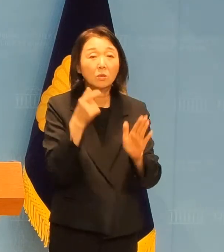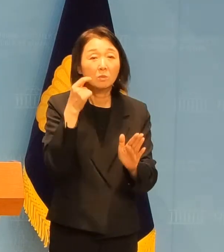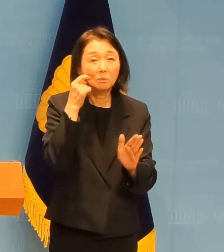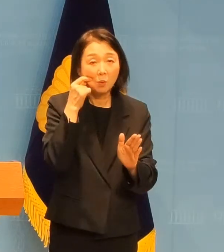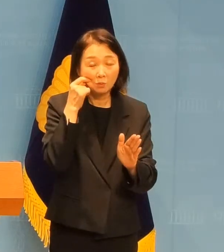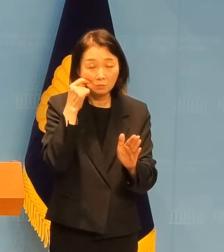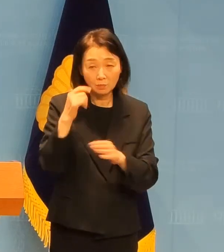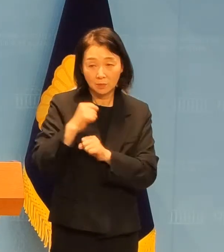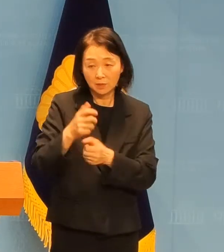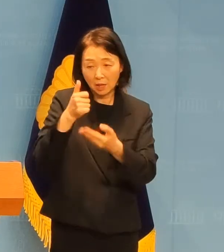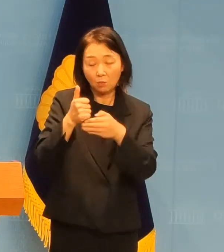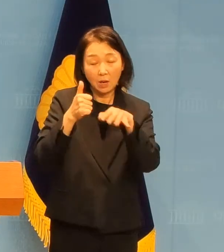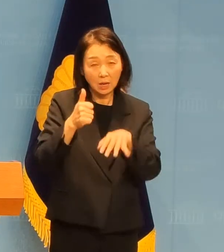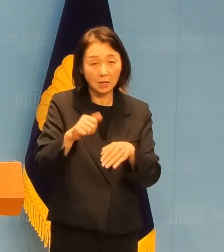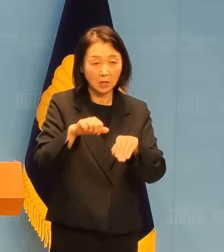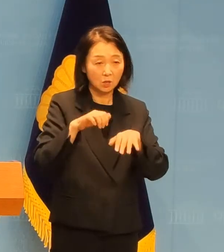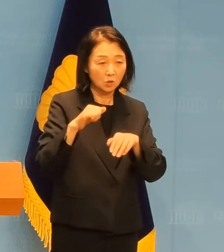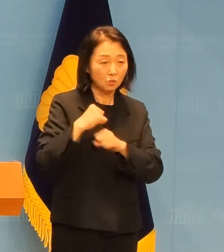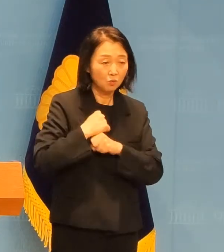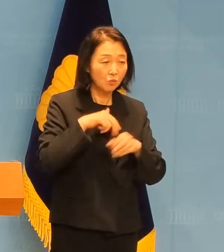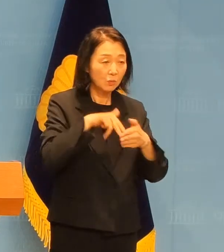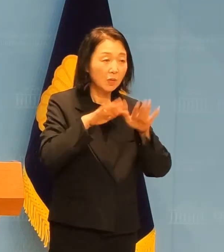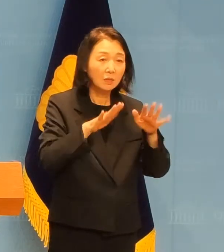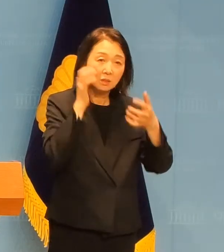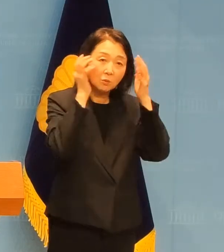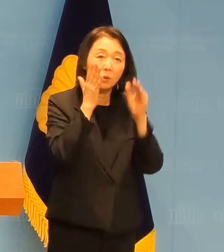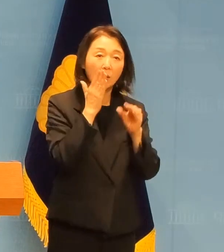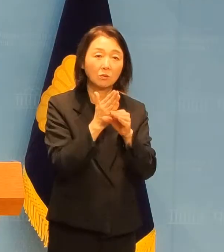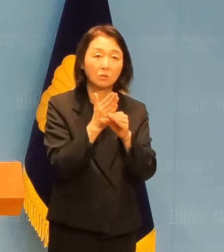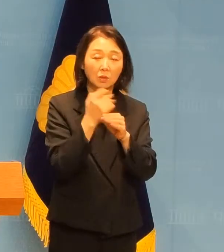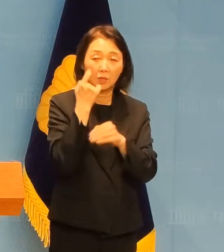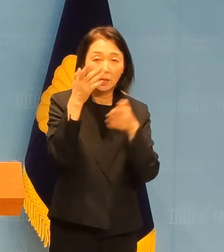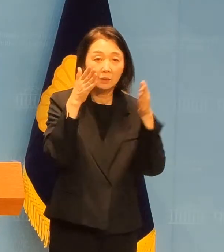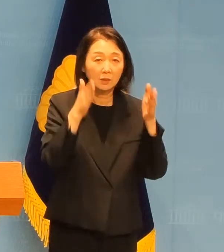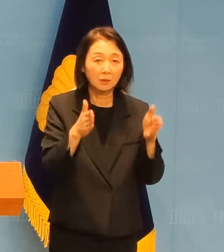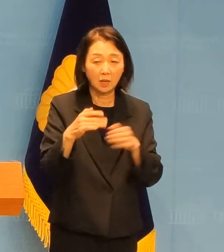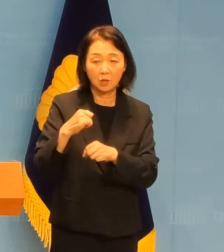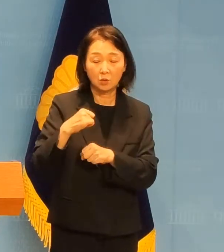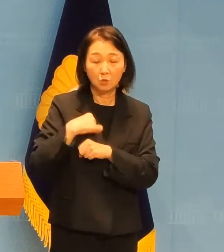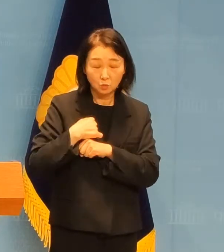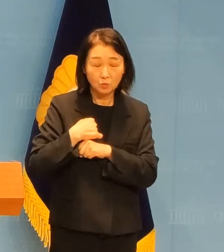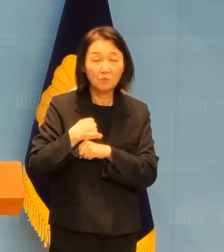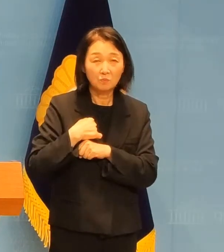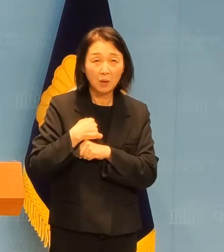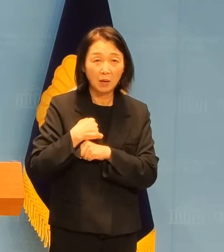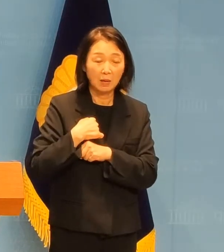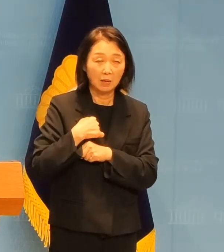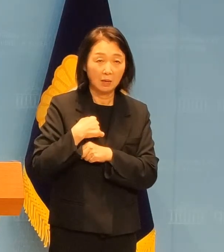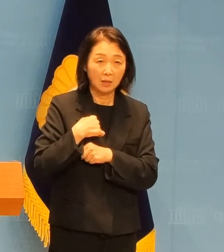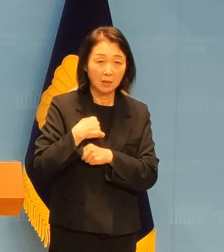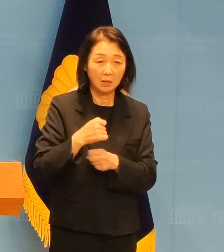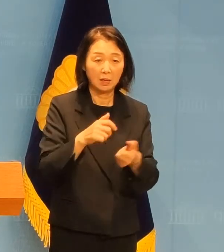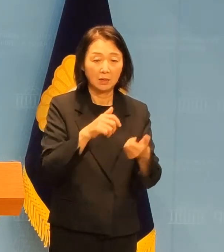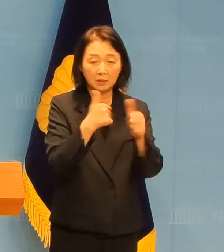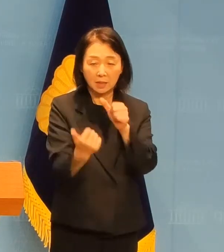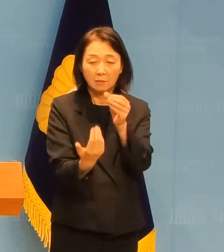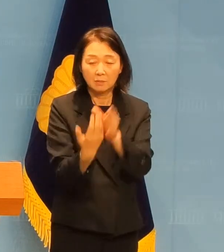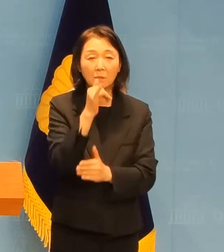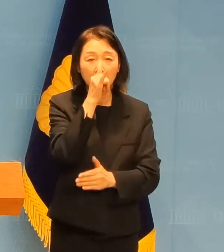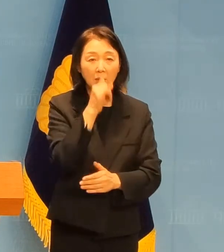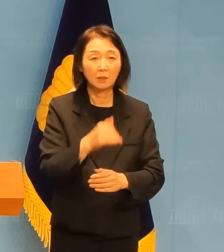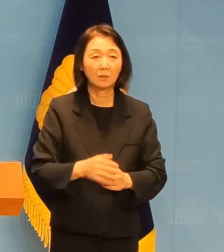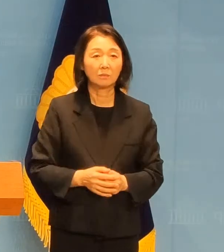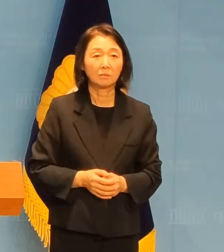아래서 군은 혼란에 빠졌습니다. 지난 한 달 사이 군 장병 사망과 사건 사고가